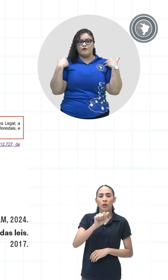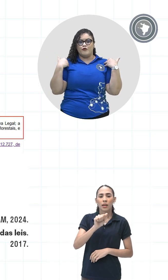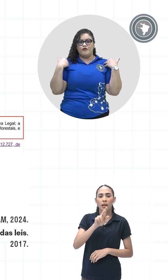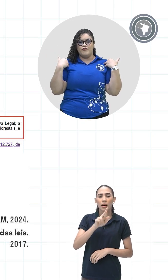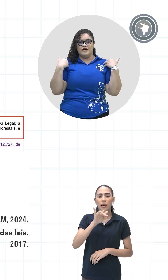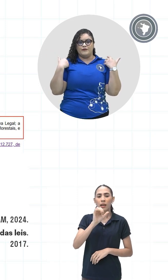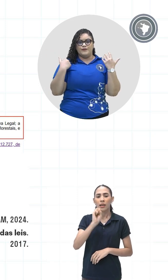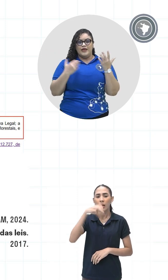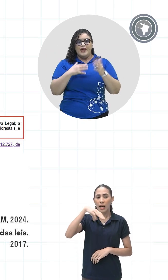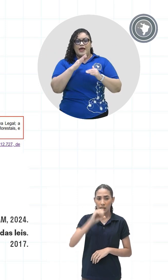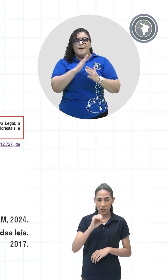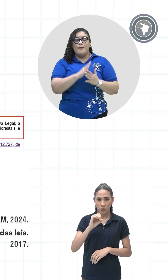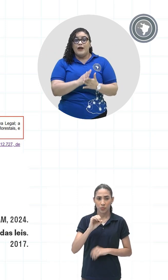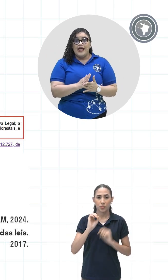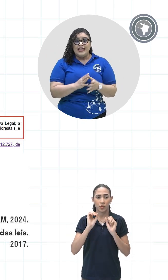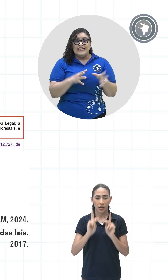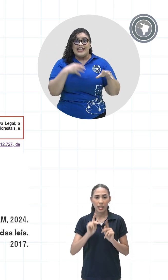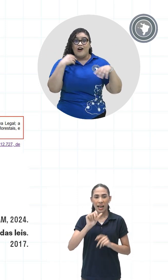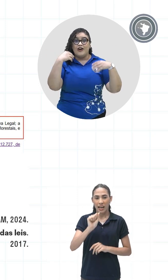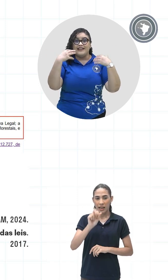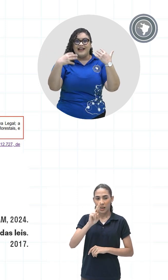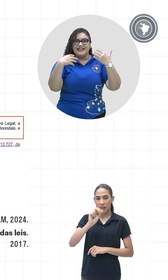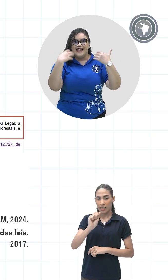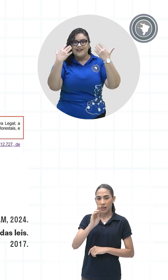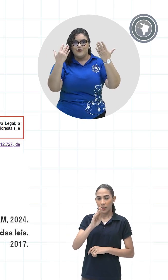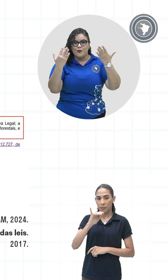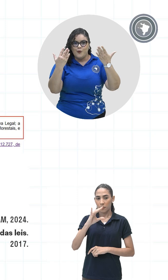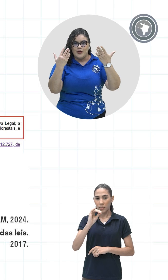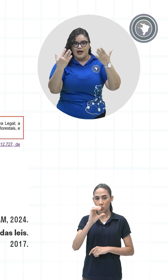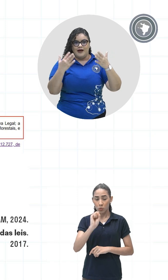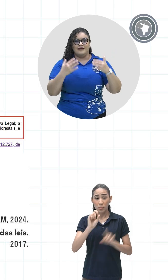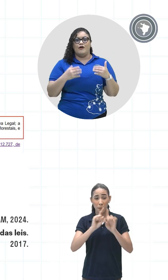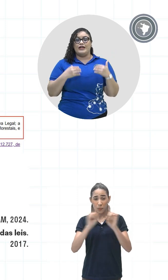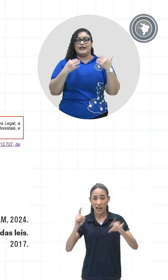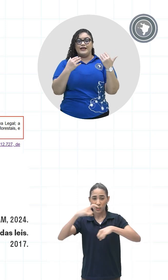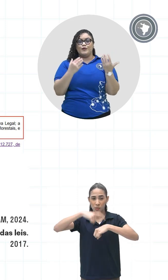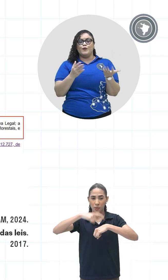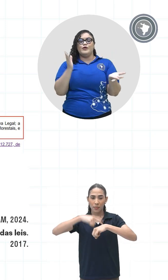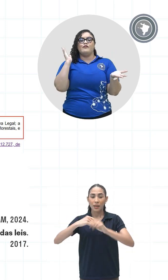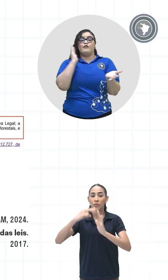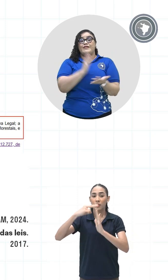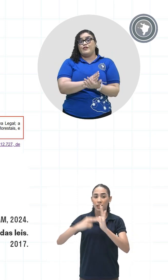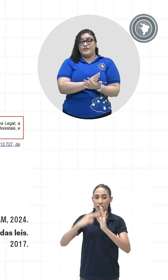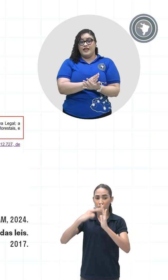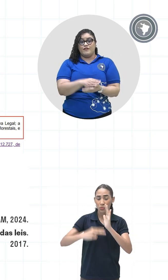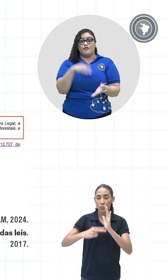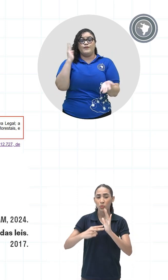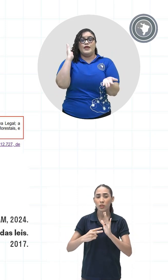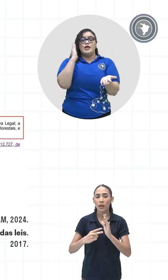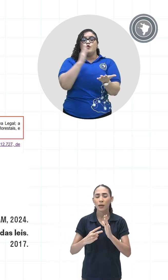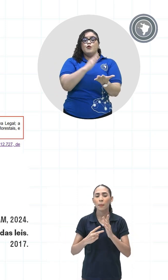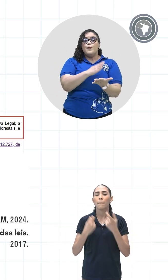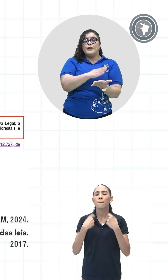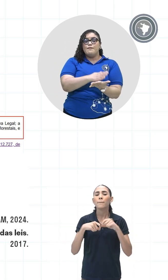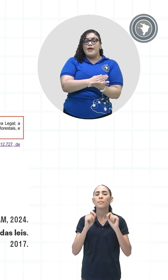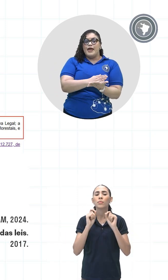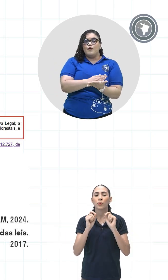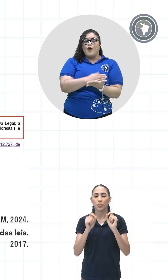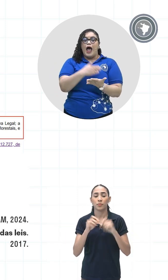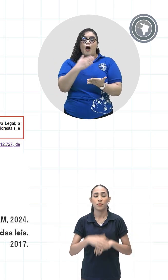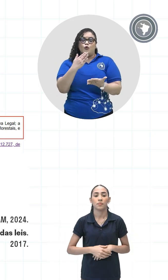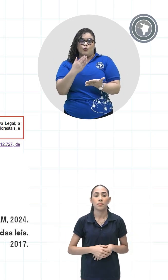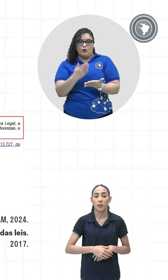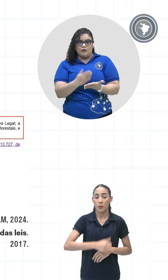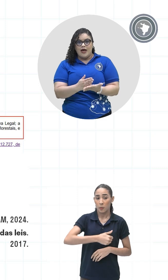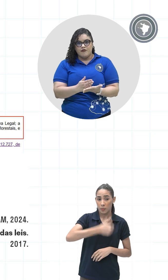usamos no nosso cotidiano. Porém, na hora da leitura, eu vou fazer o seguinte. Do